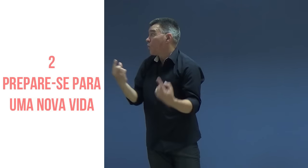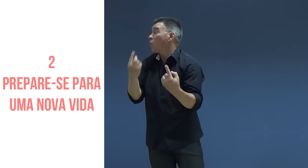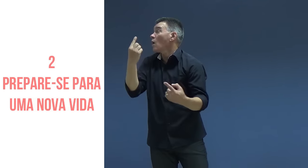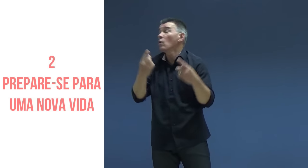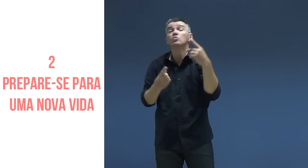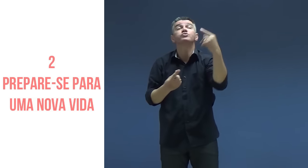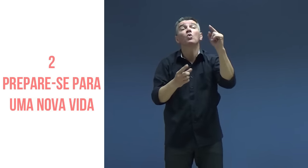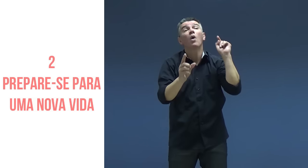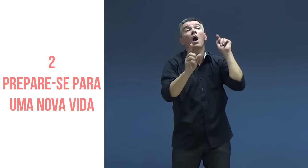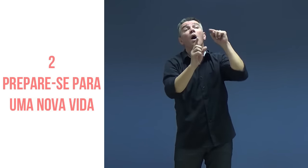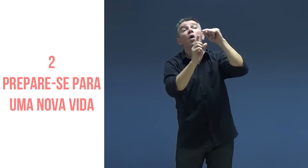Então, qual que é o seu alvo?